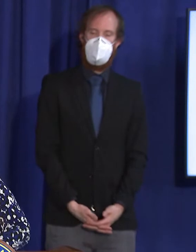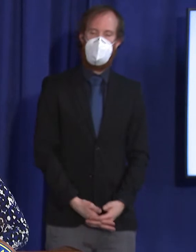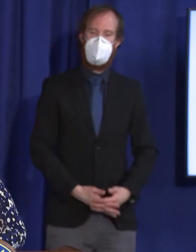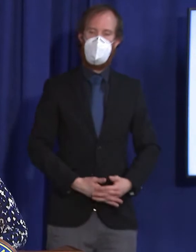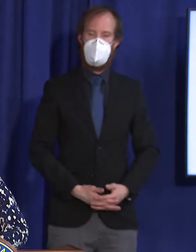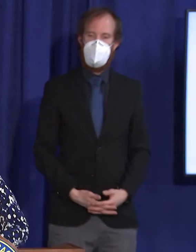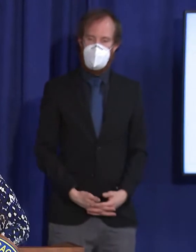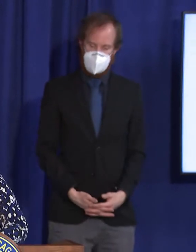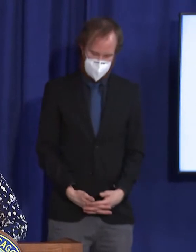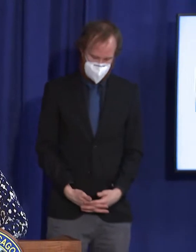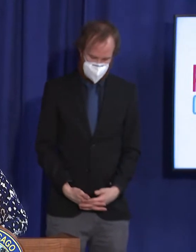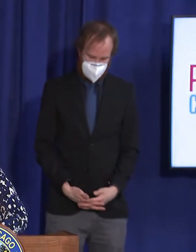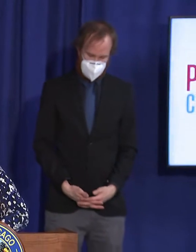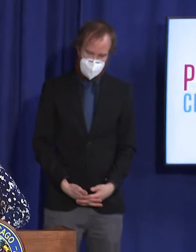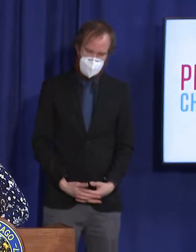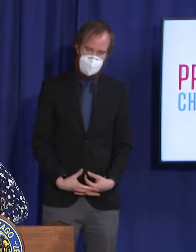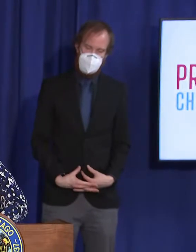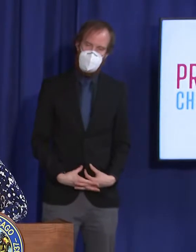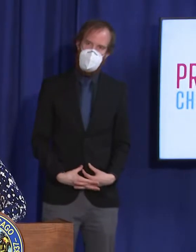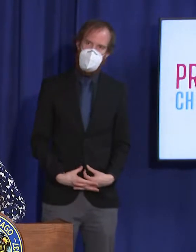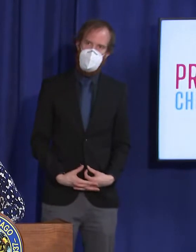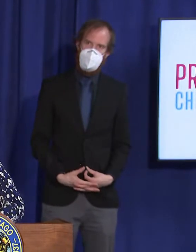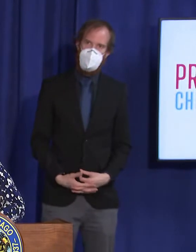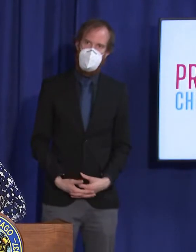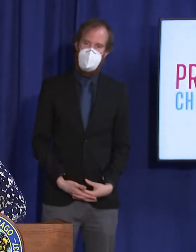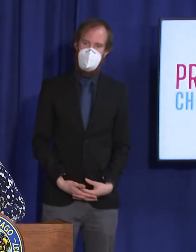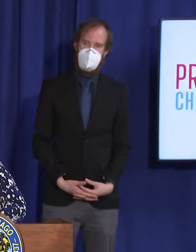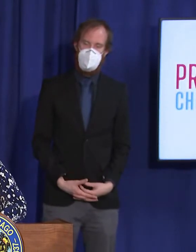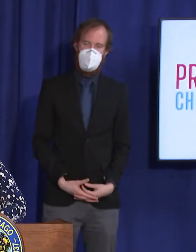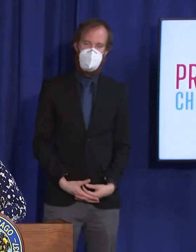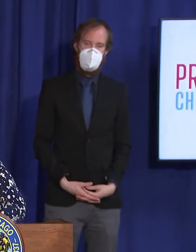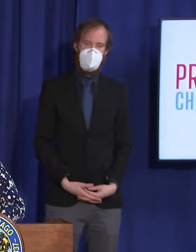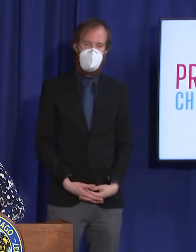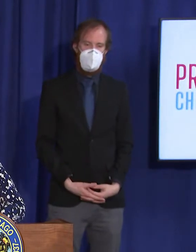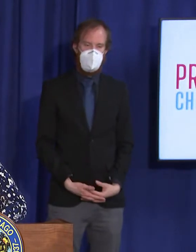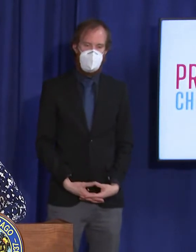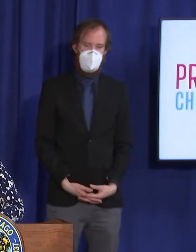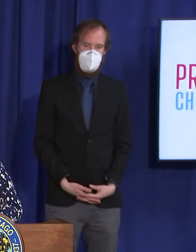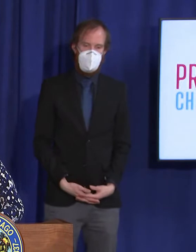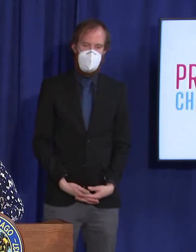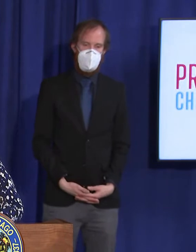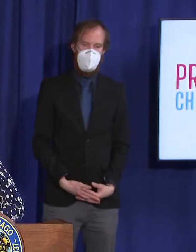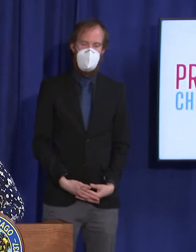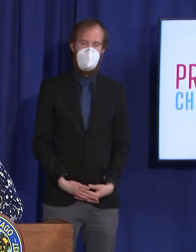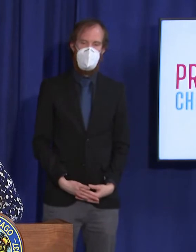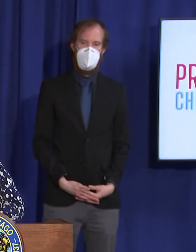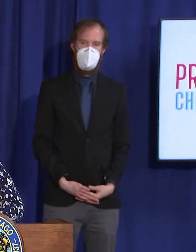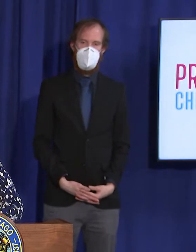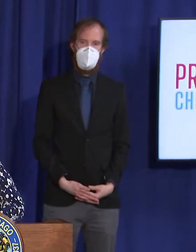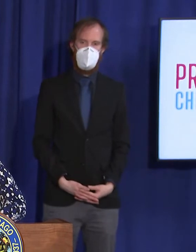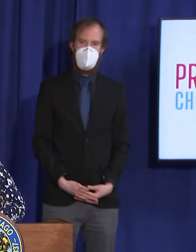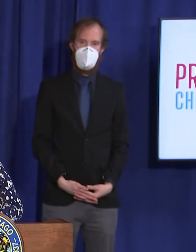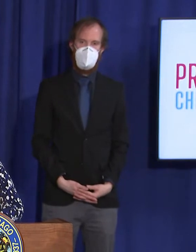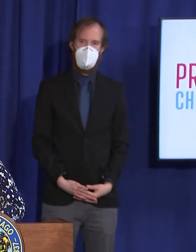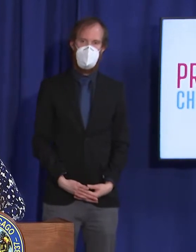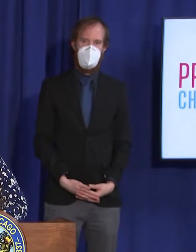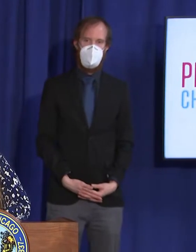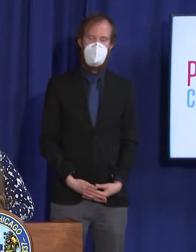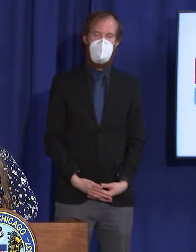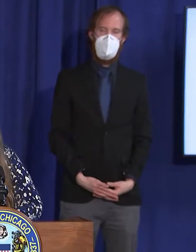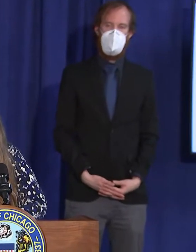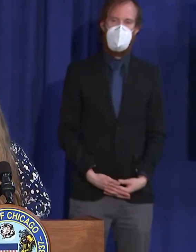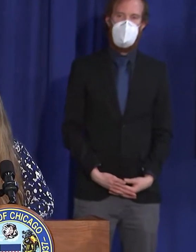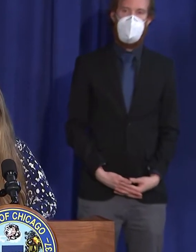el COVID-19. Estamos viendo los casos en China, en Japón, en Hong Kong, que han sido